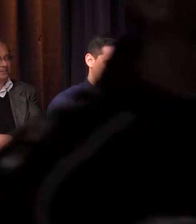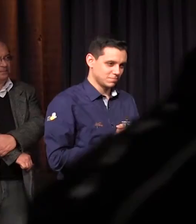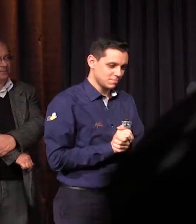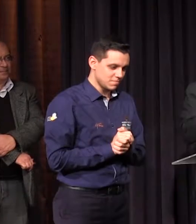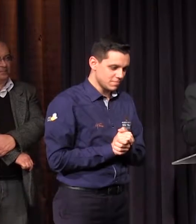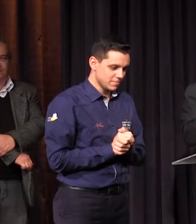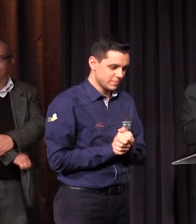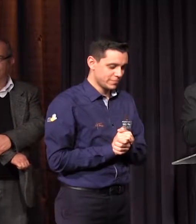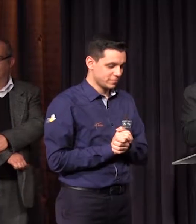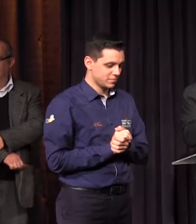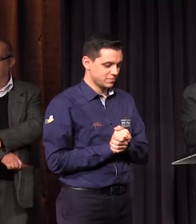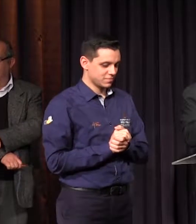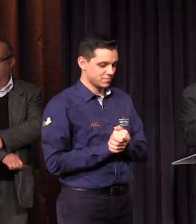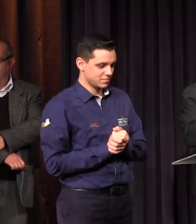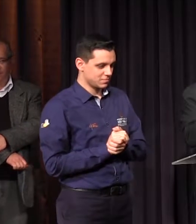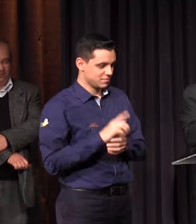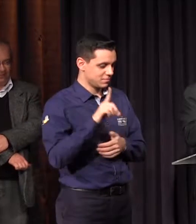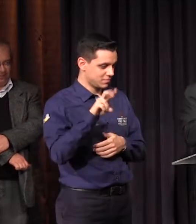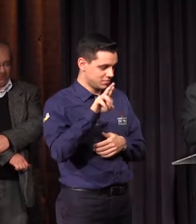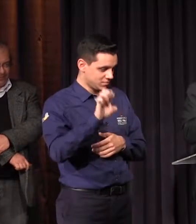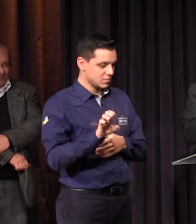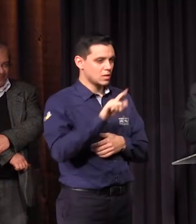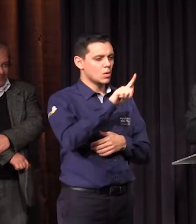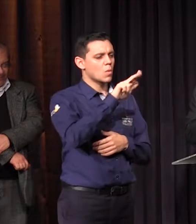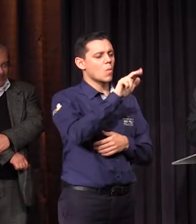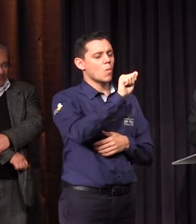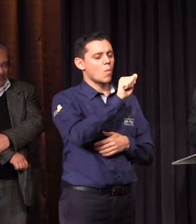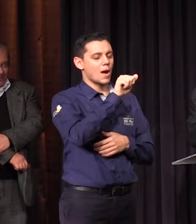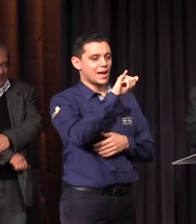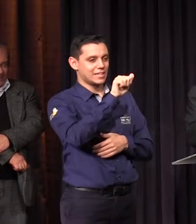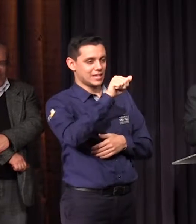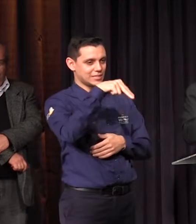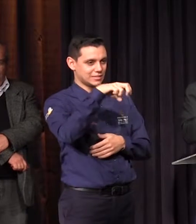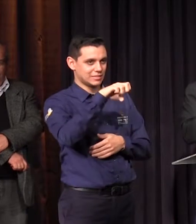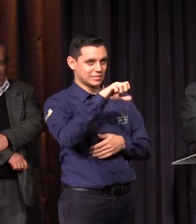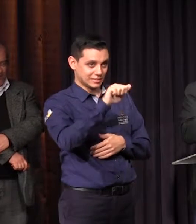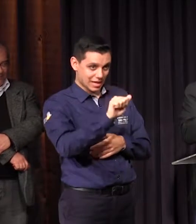pela diretoria regional de guaianazes samuel firmo